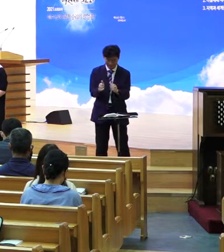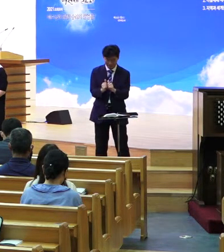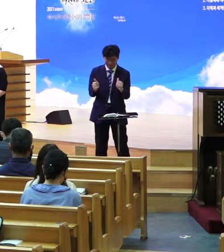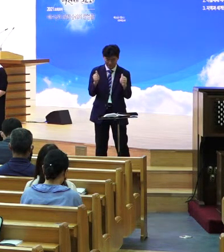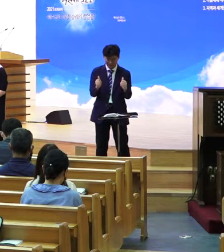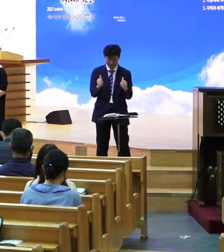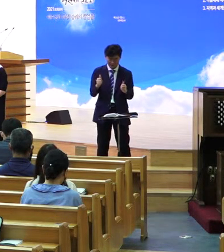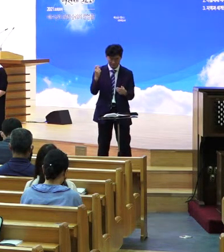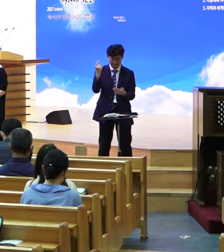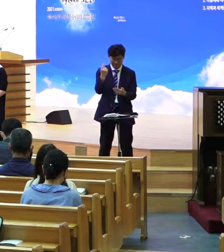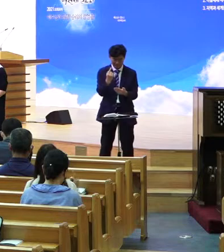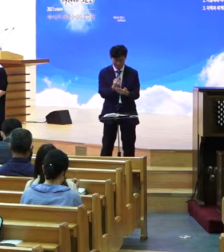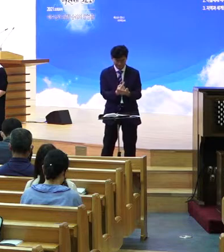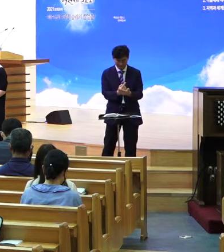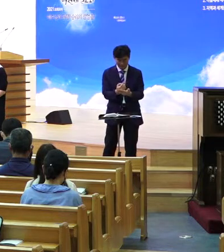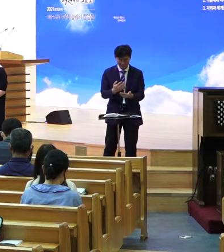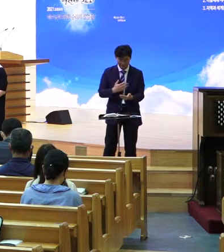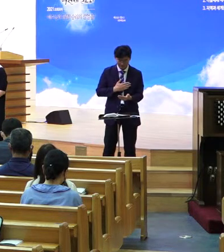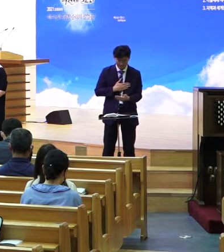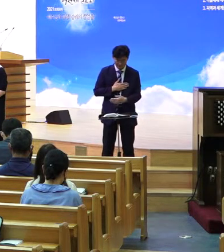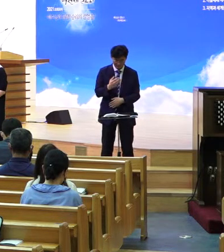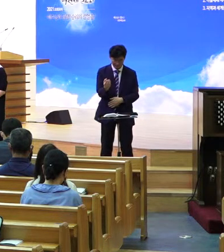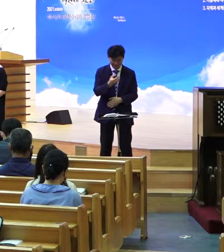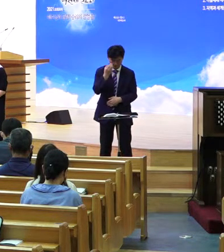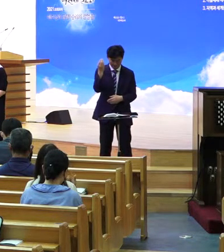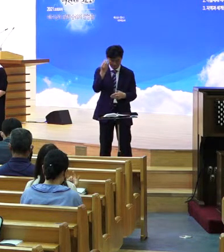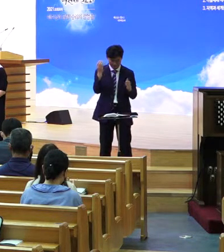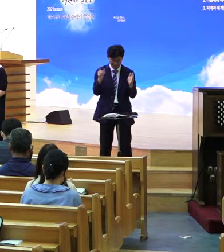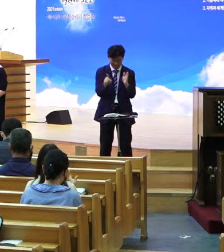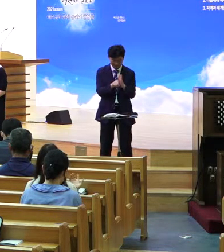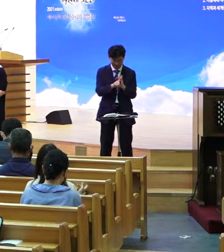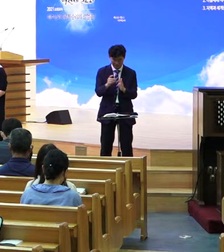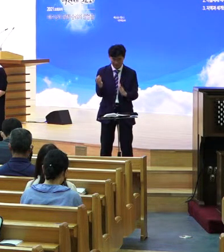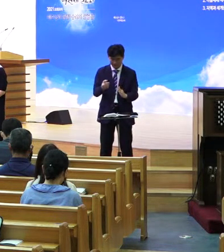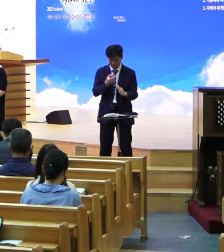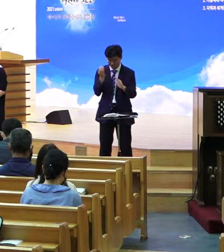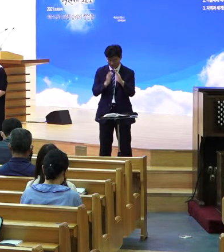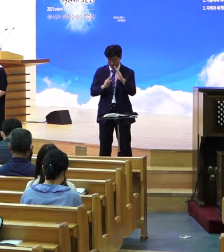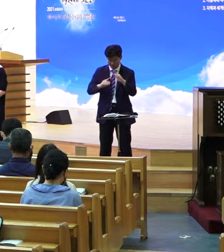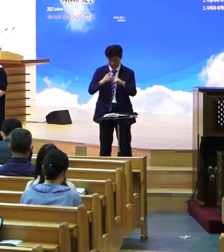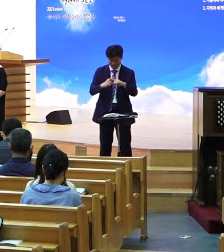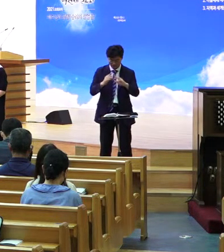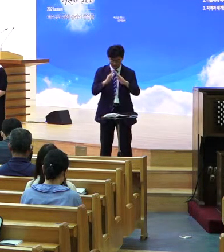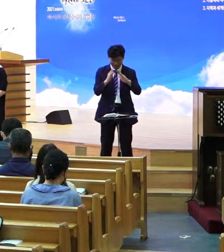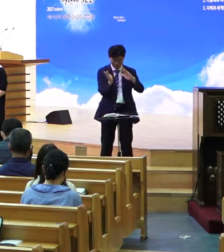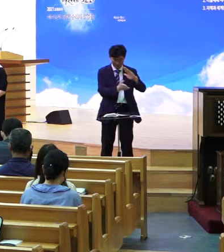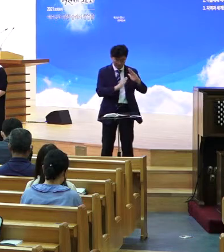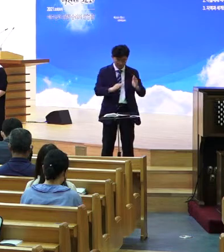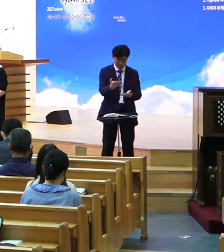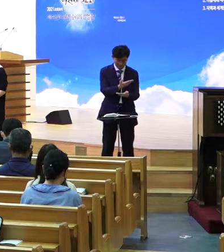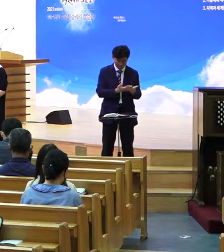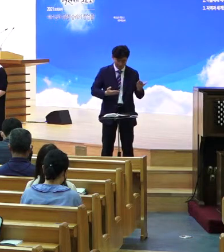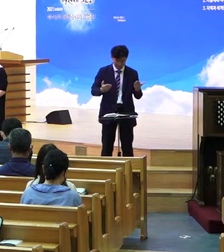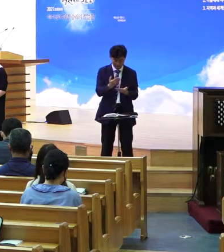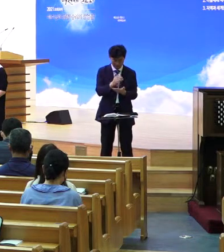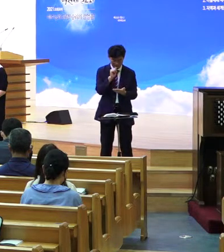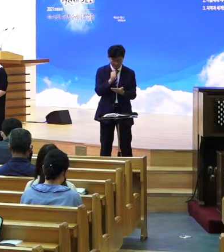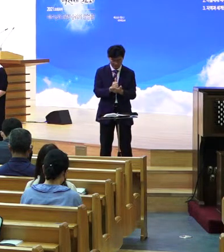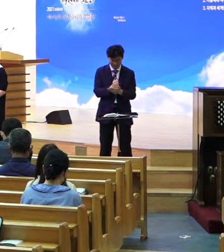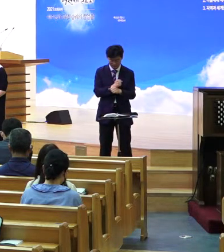자와 죽은 자를 심판하러 오십니다. 나는 성령을 믿으며 거룩한 공교회와 성도의